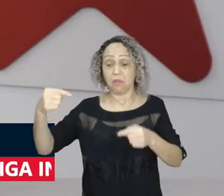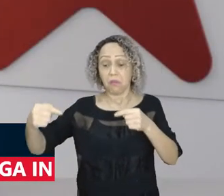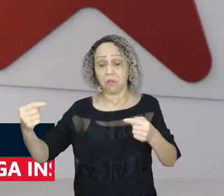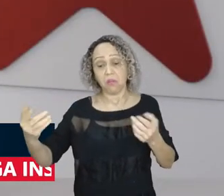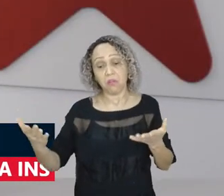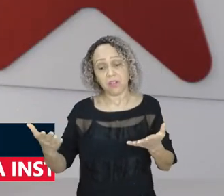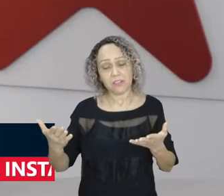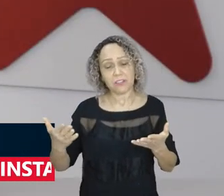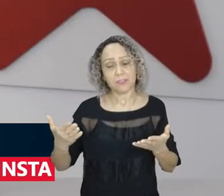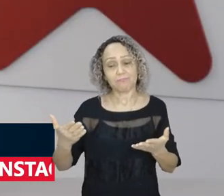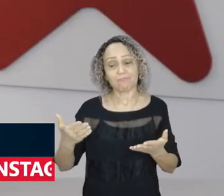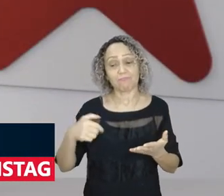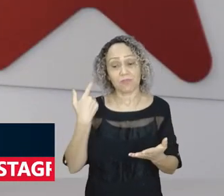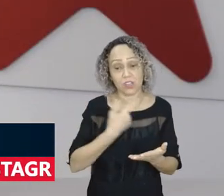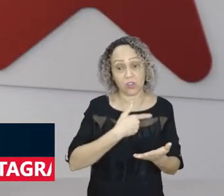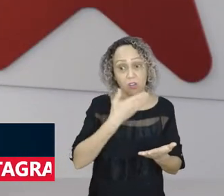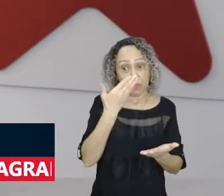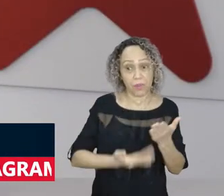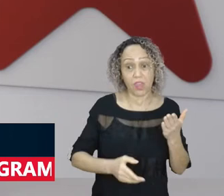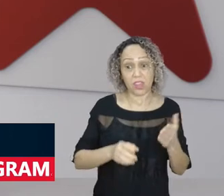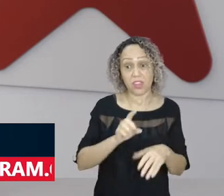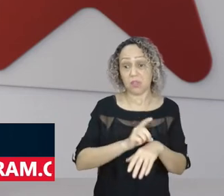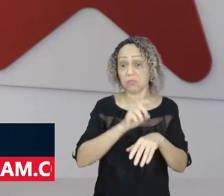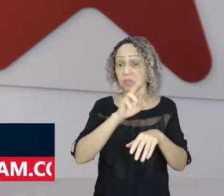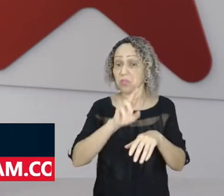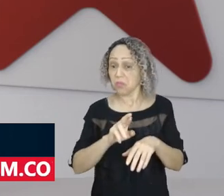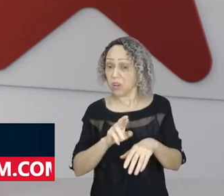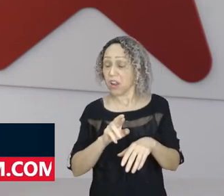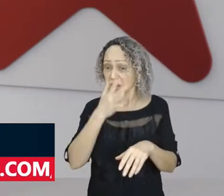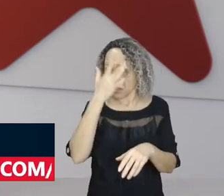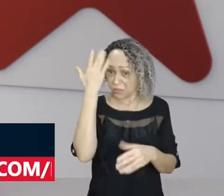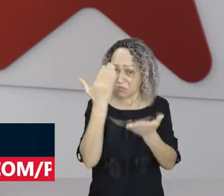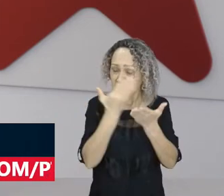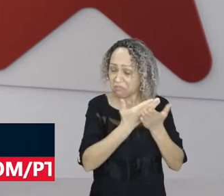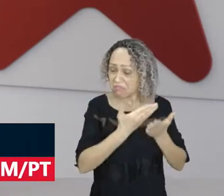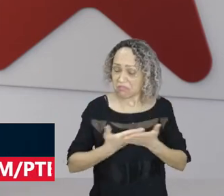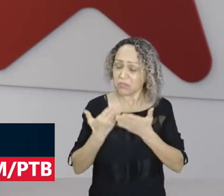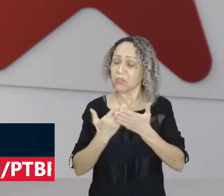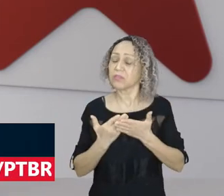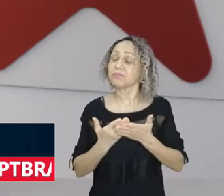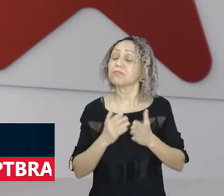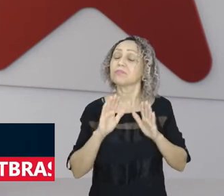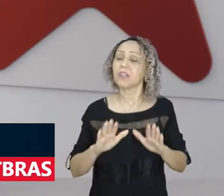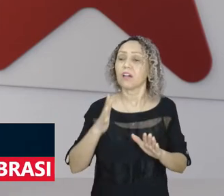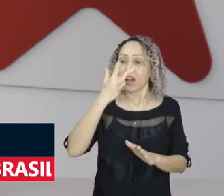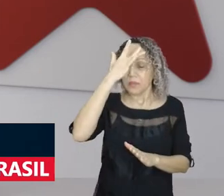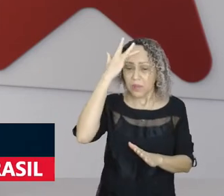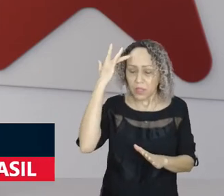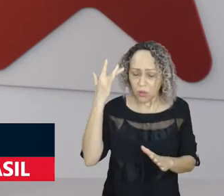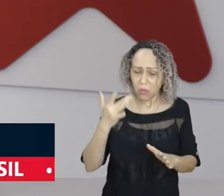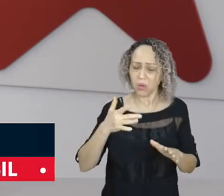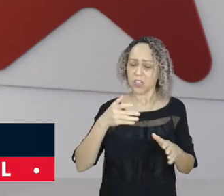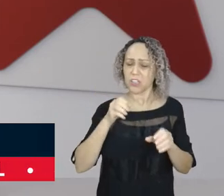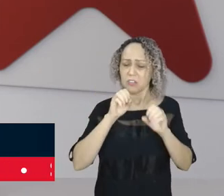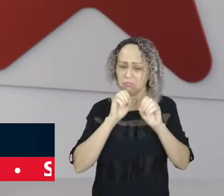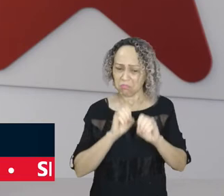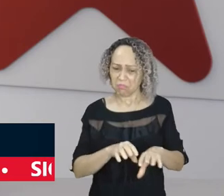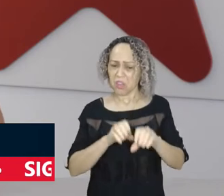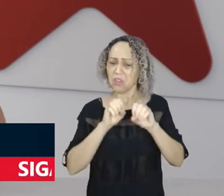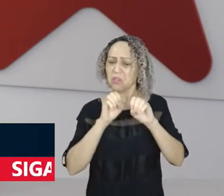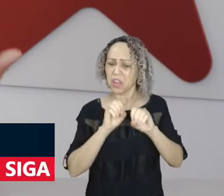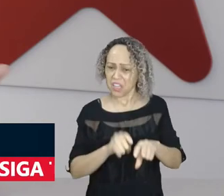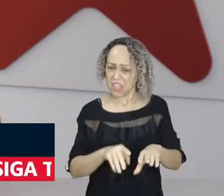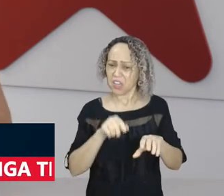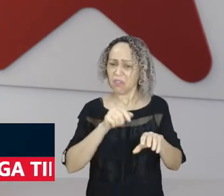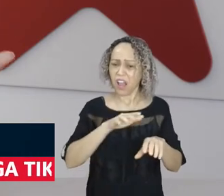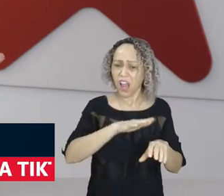Essa é a famosa fuga de cérebros, né, que o Brasil está vivendo. Então, as pessoas que tiveram aqui uma educação custeada pelos recursos